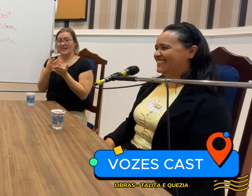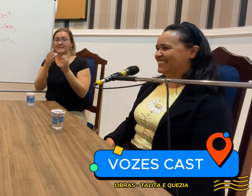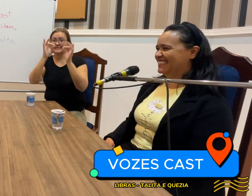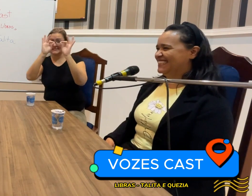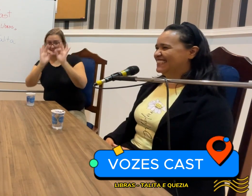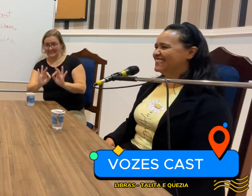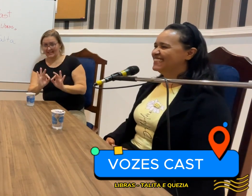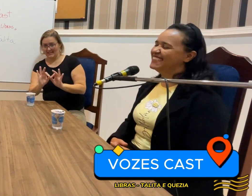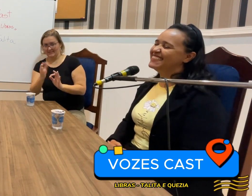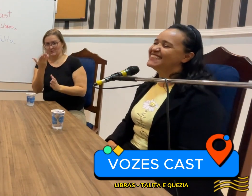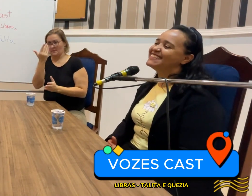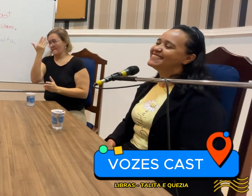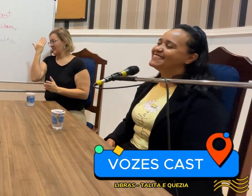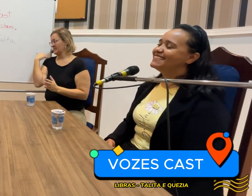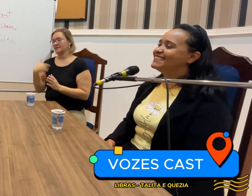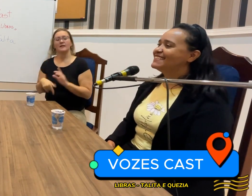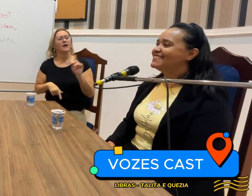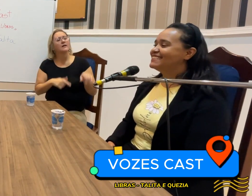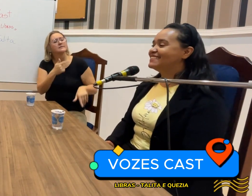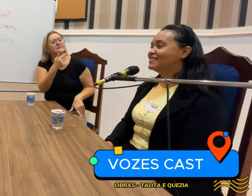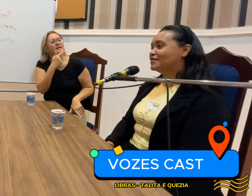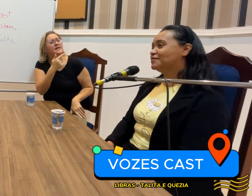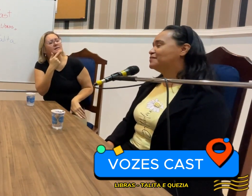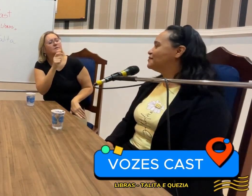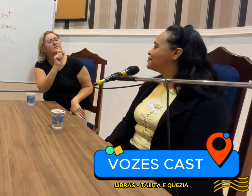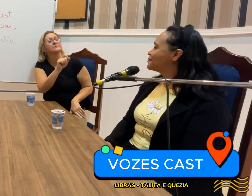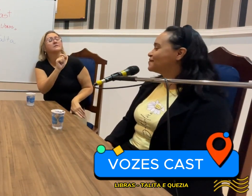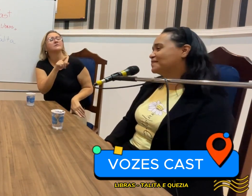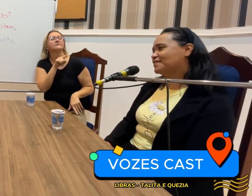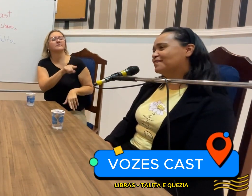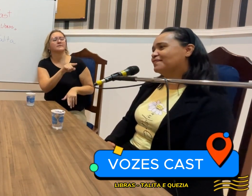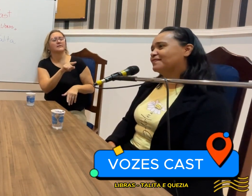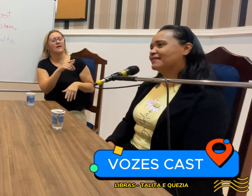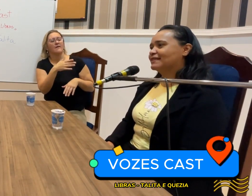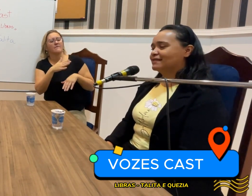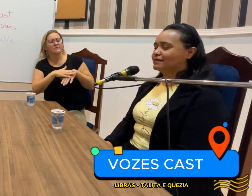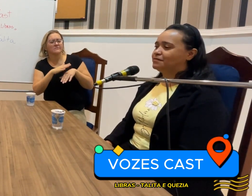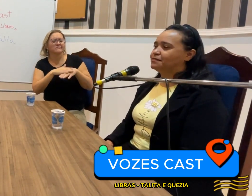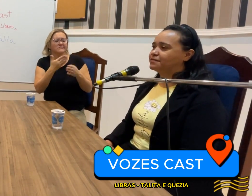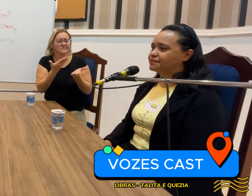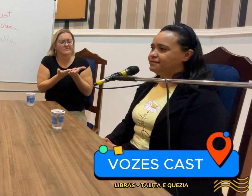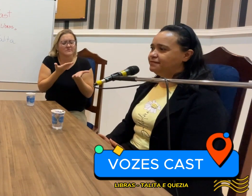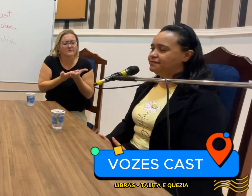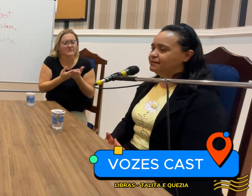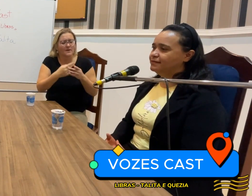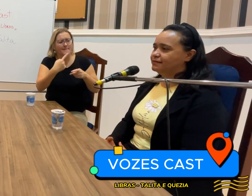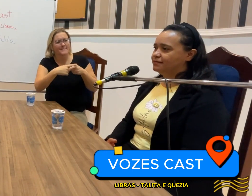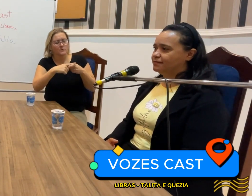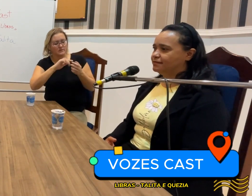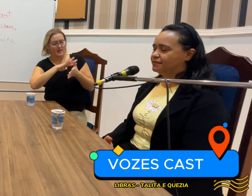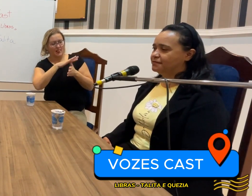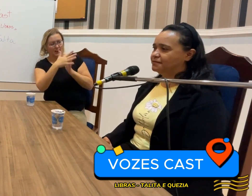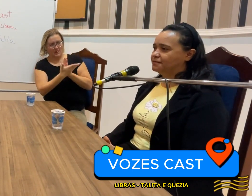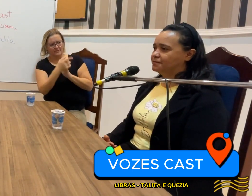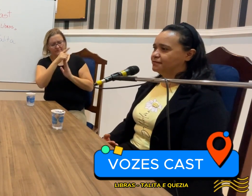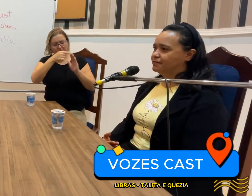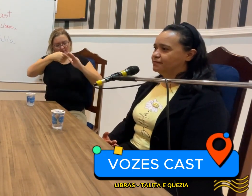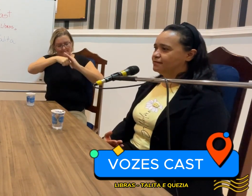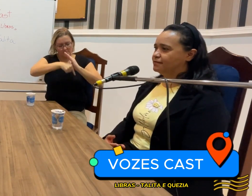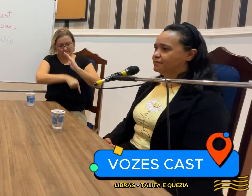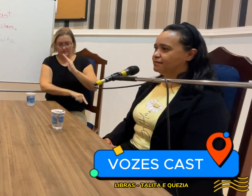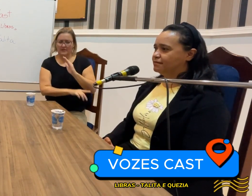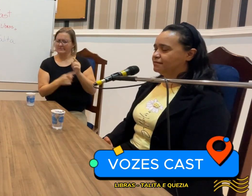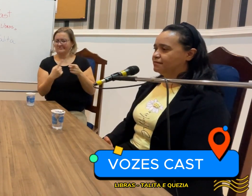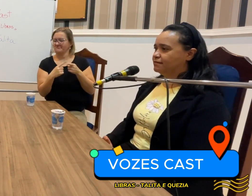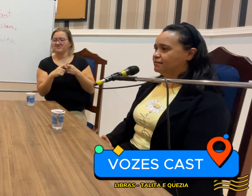assim? é melhor assim. Quer dizer, o que te levou a estudar Libras, a se aprofundar mais? Porque não é